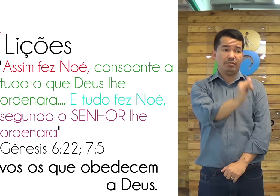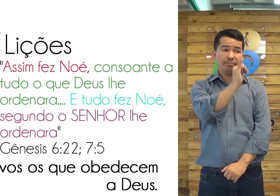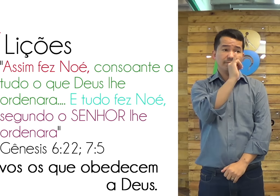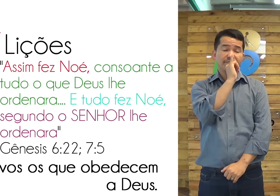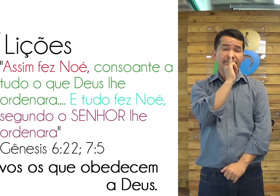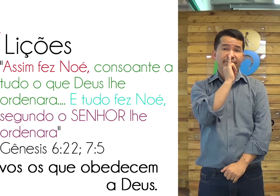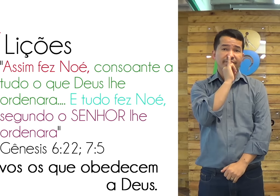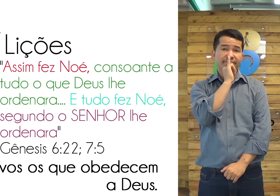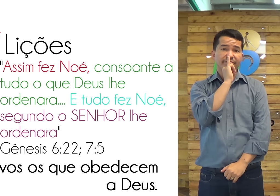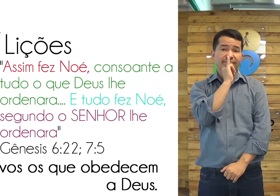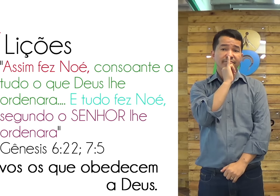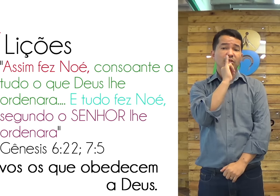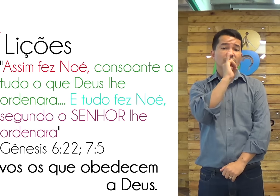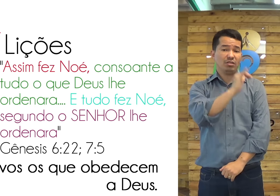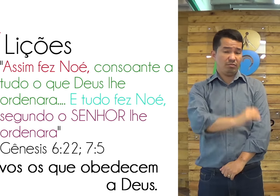Deus por